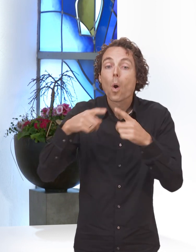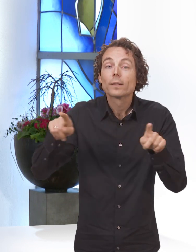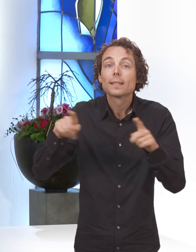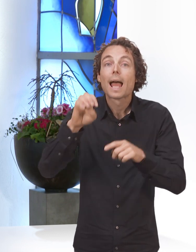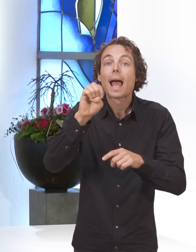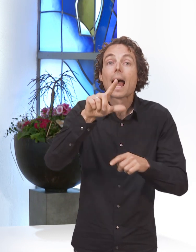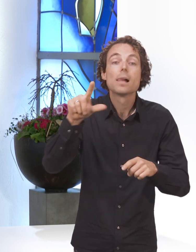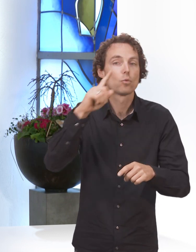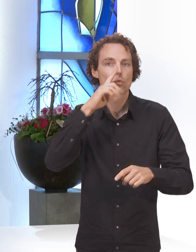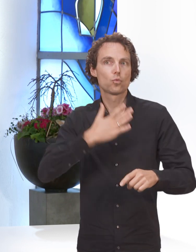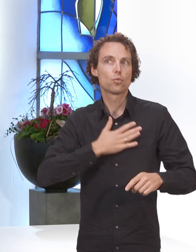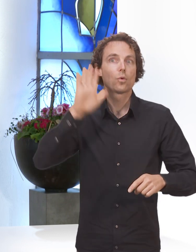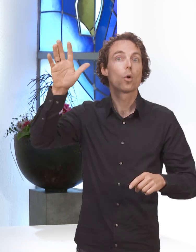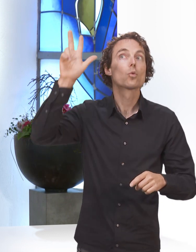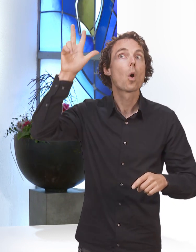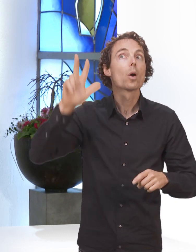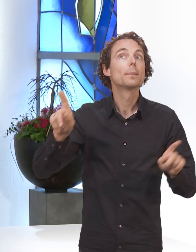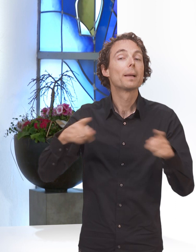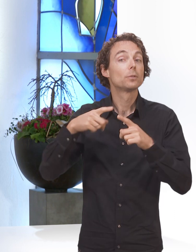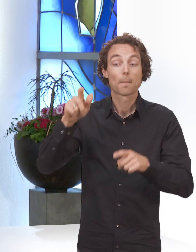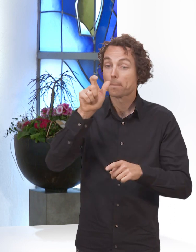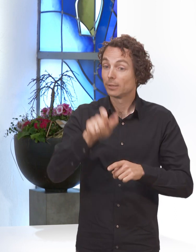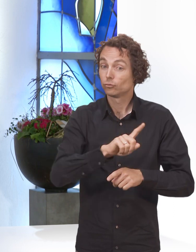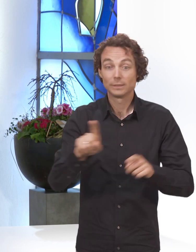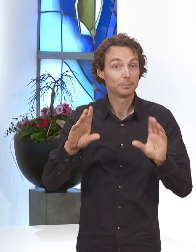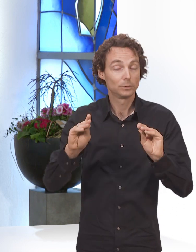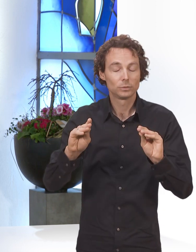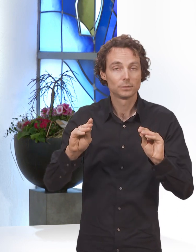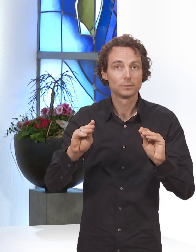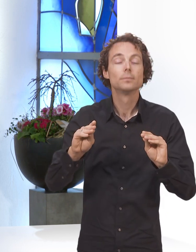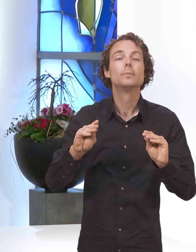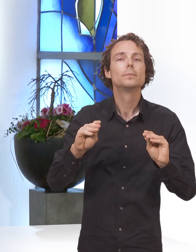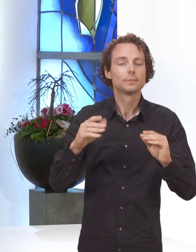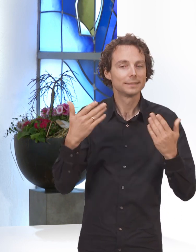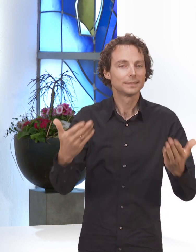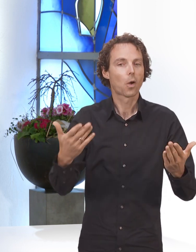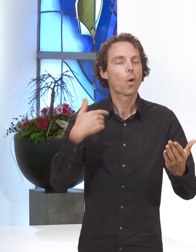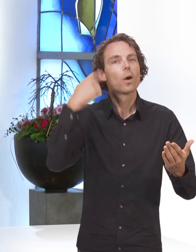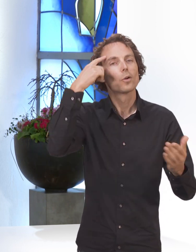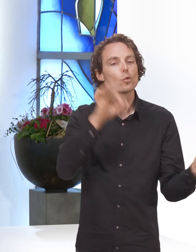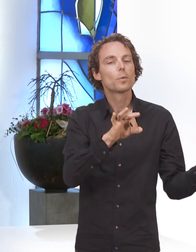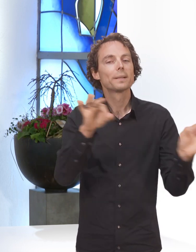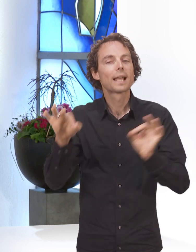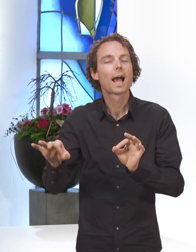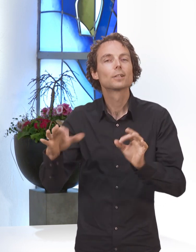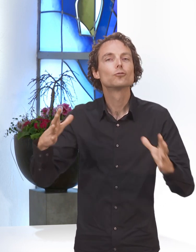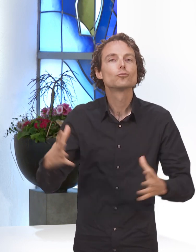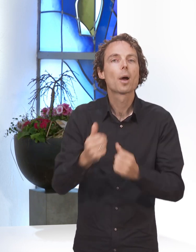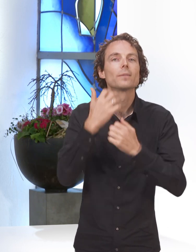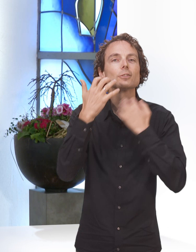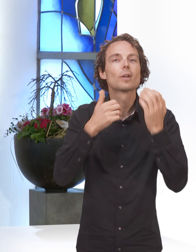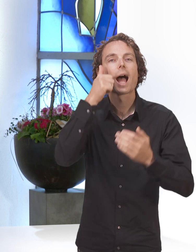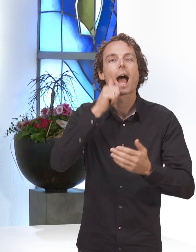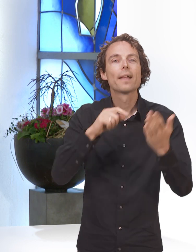meine göttliche Melodie. Die soll der Mensch nicht anrühren. Soweit meine Übertragung der Schöpfungsgeschichte aus dem